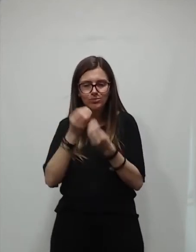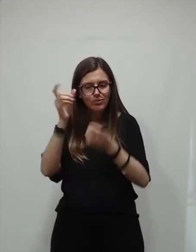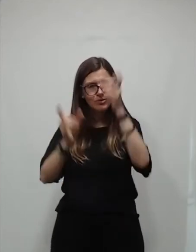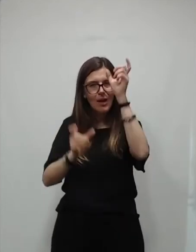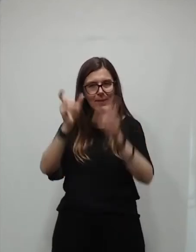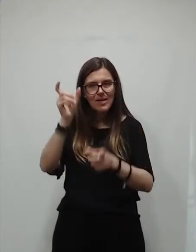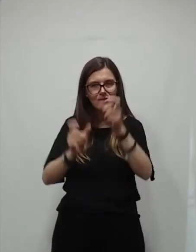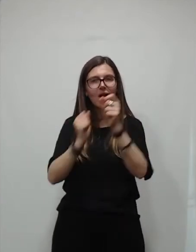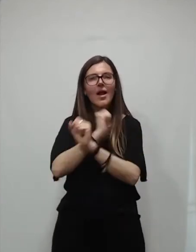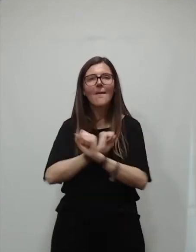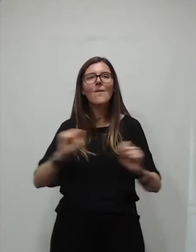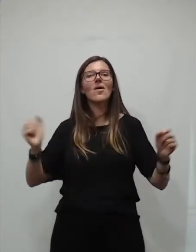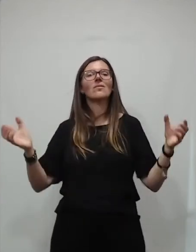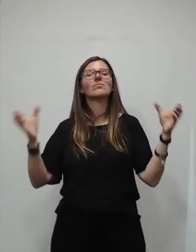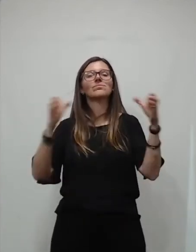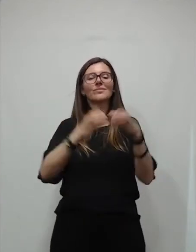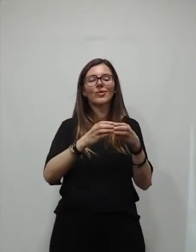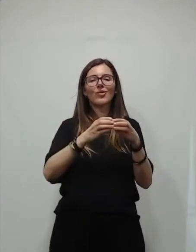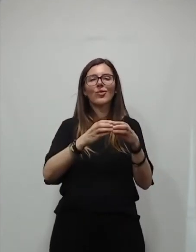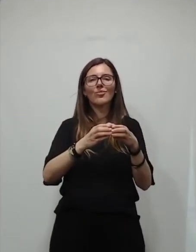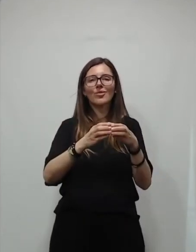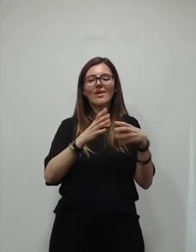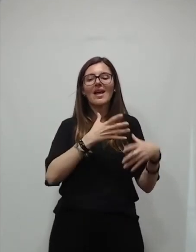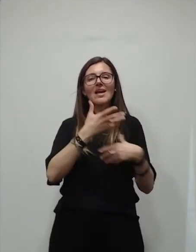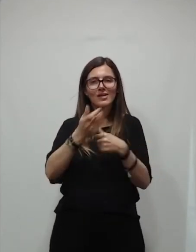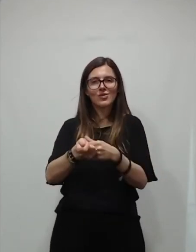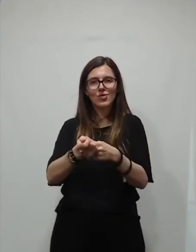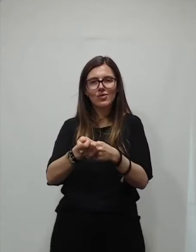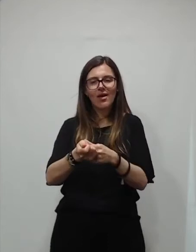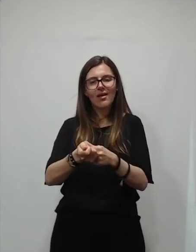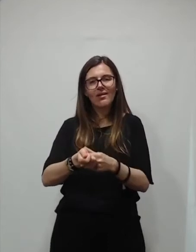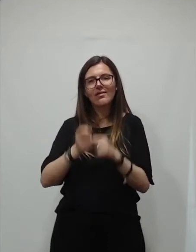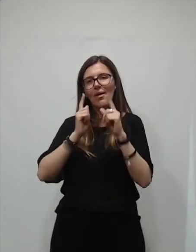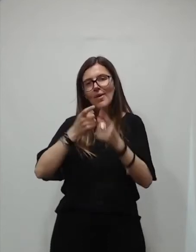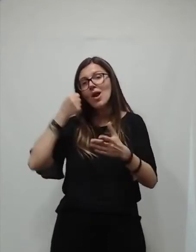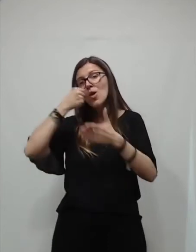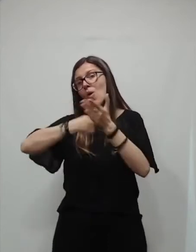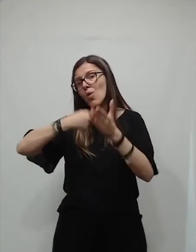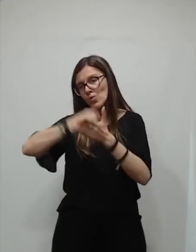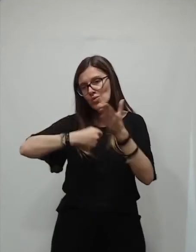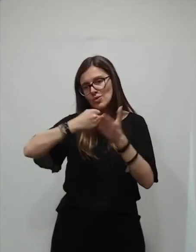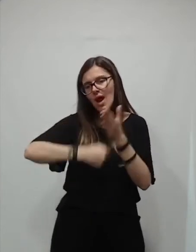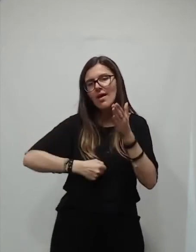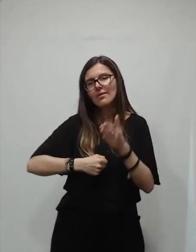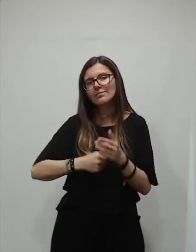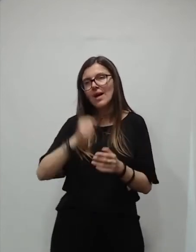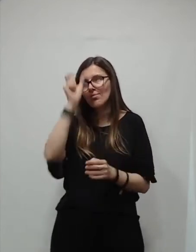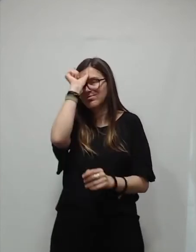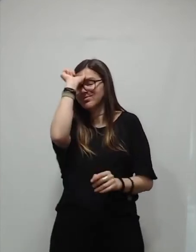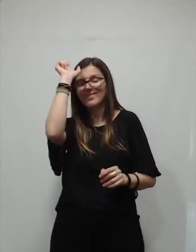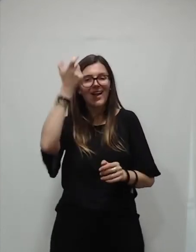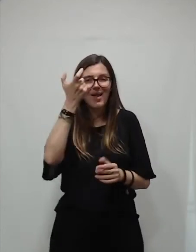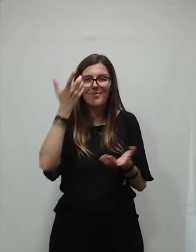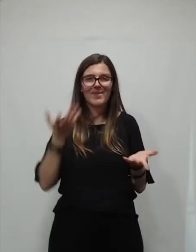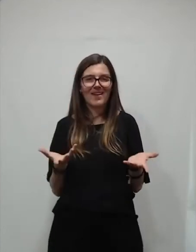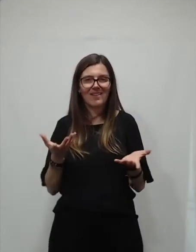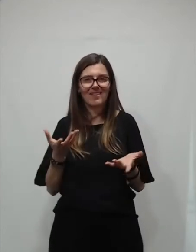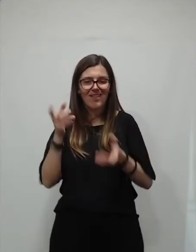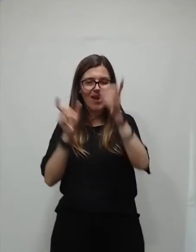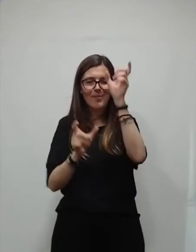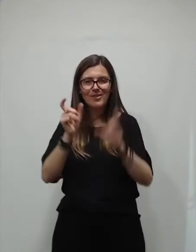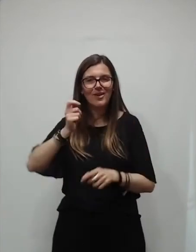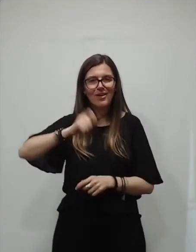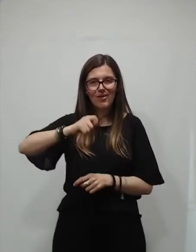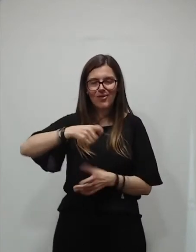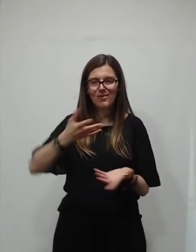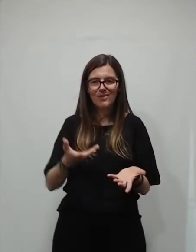en tratar de eliminar, a pesar de que quizás esto no sea posible, pero empezar a cambiar un poco la cabeza respecto de esta cuestión que decía Lucía, de la peligrosidad, que es tan condicionante para